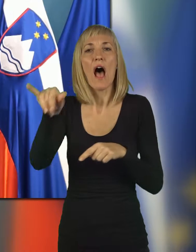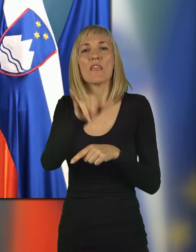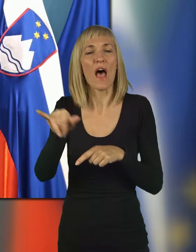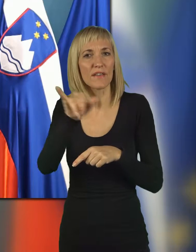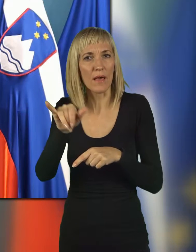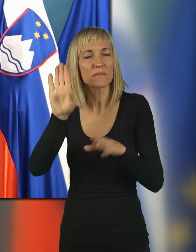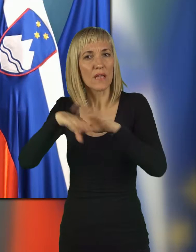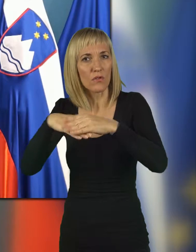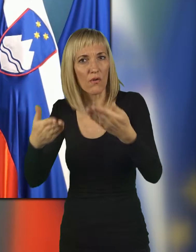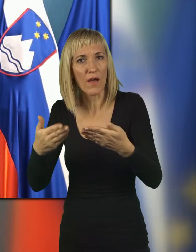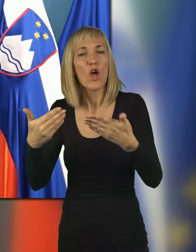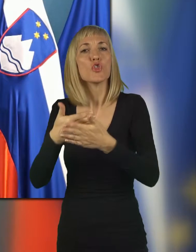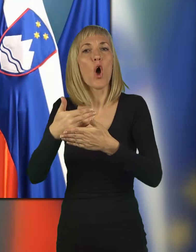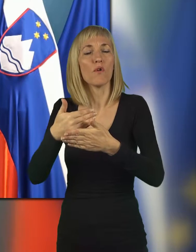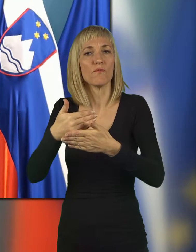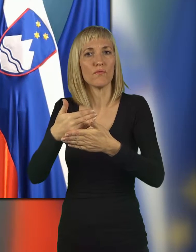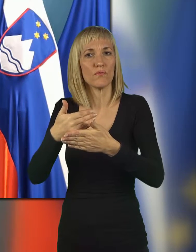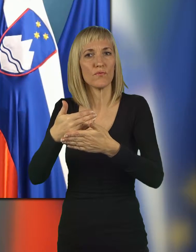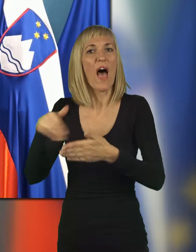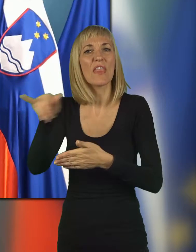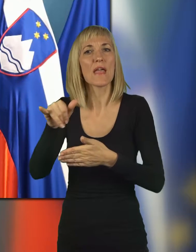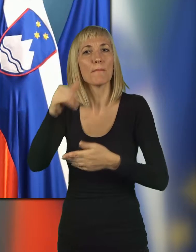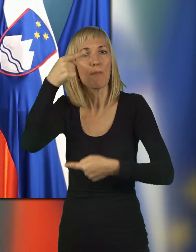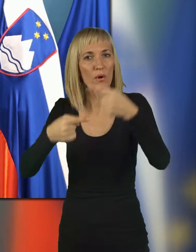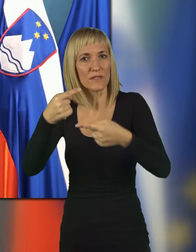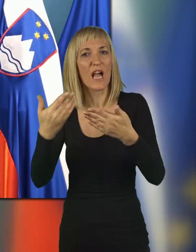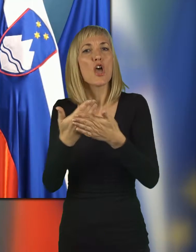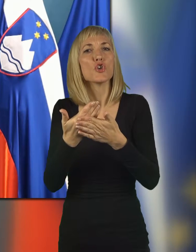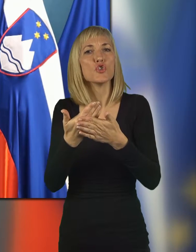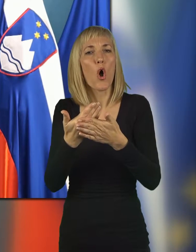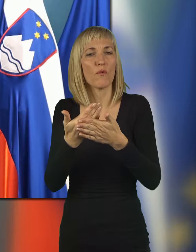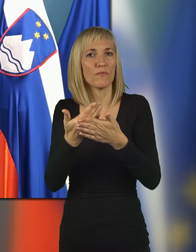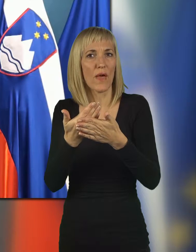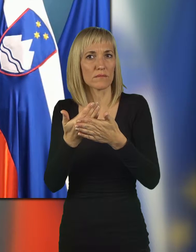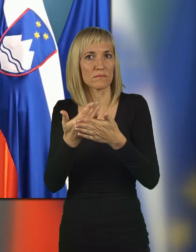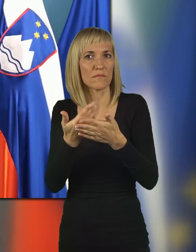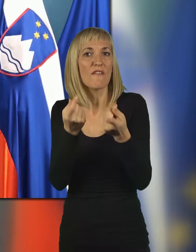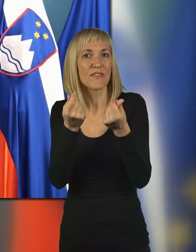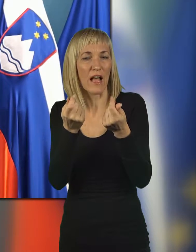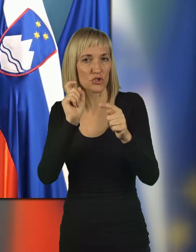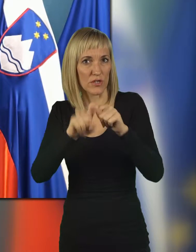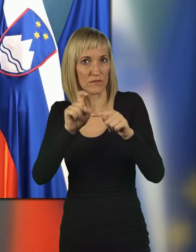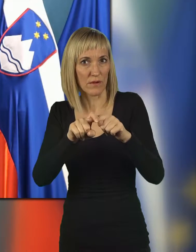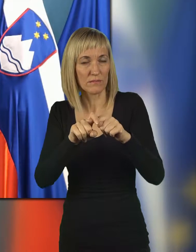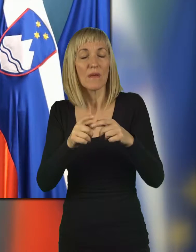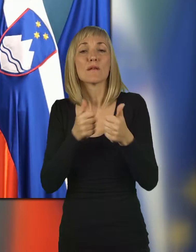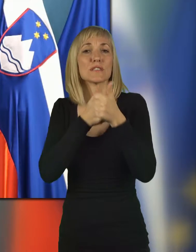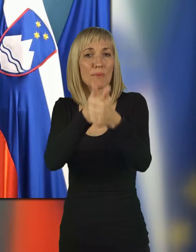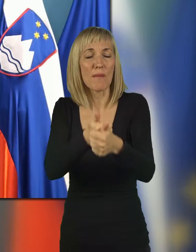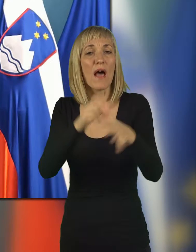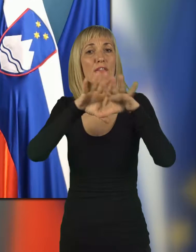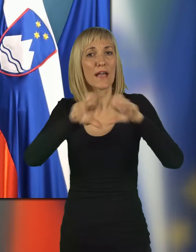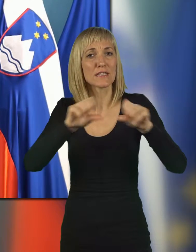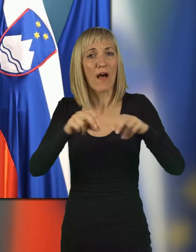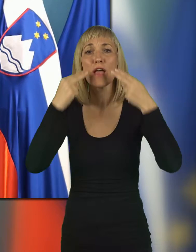nova najemninska politika in novi finančni instrumenti, ureditev potrebnih evidenc in spremljanja